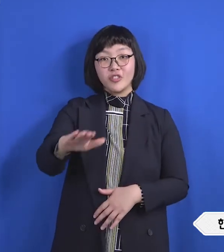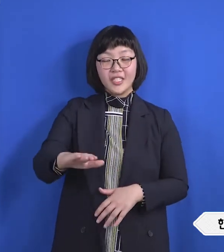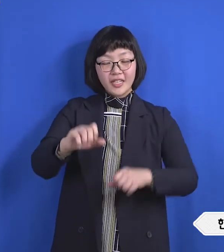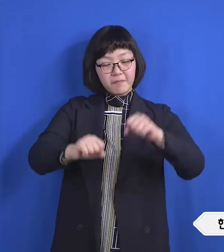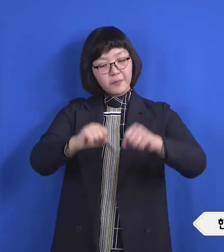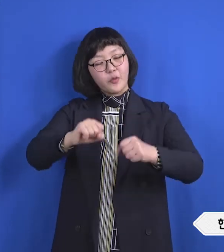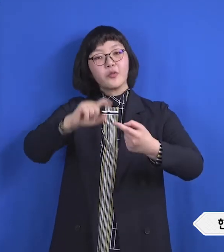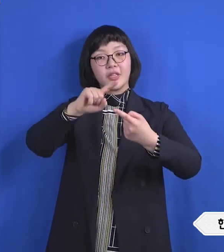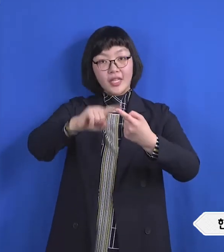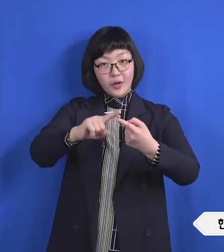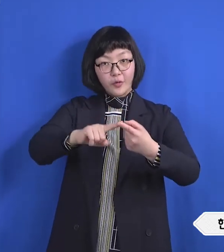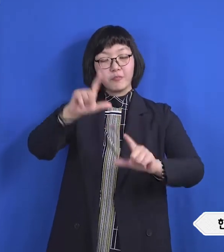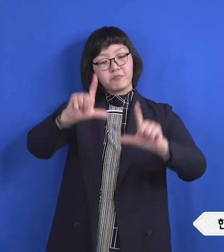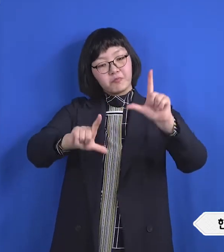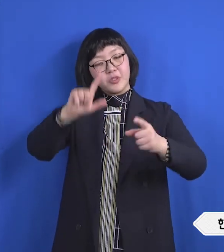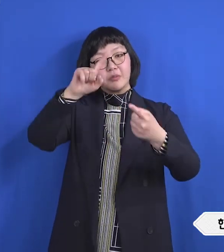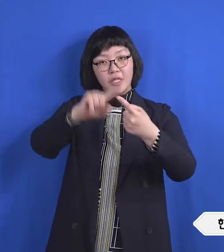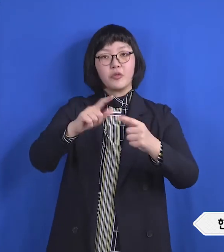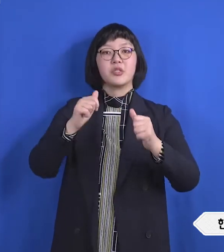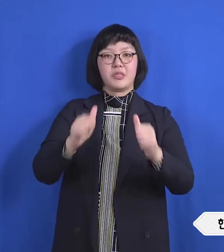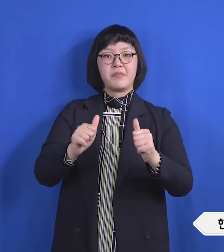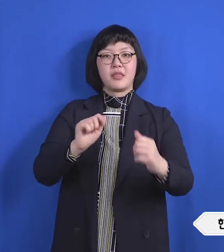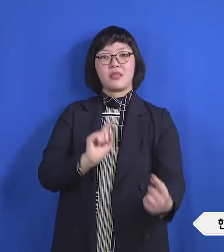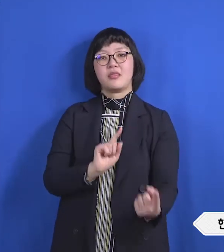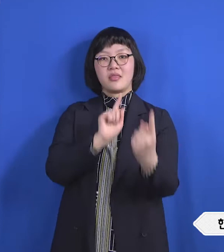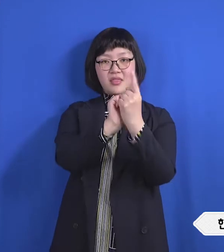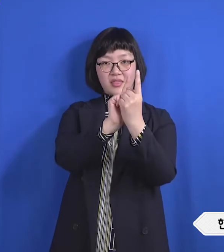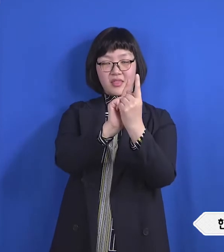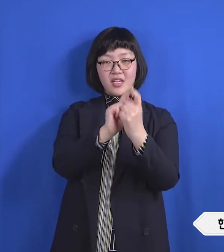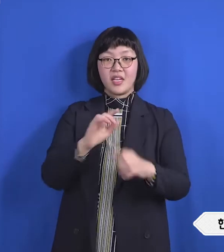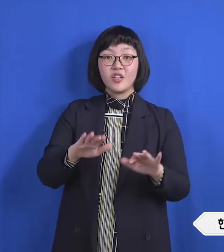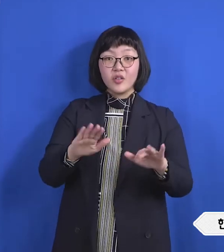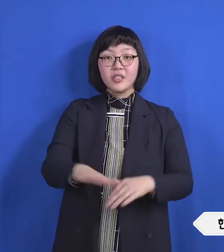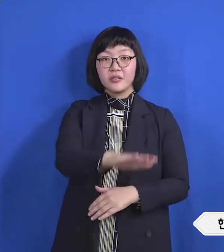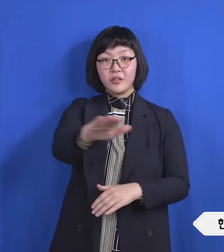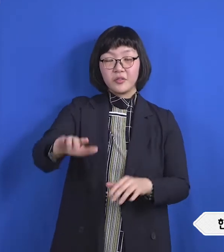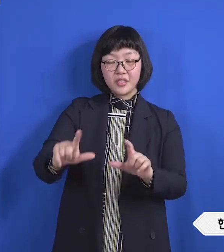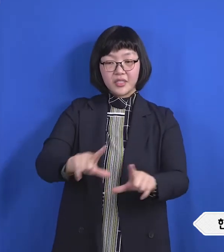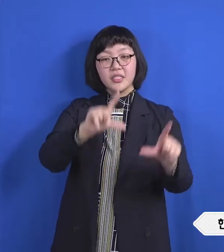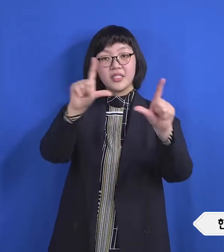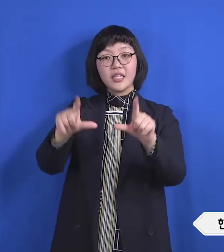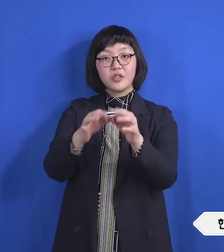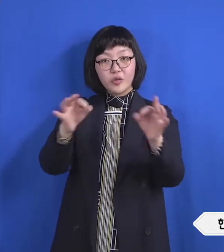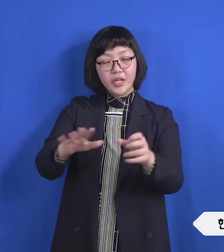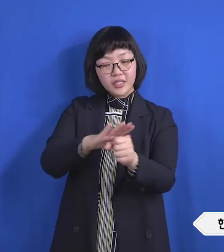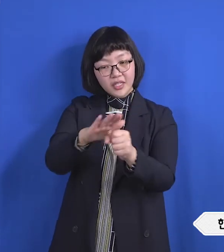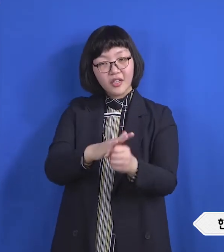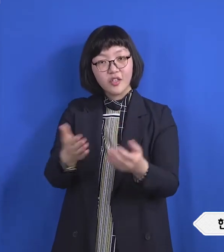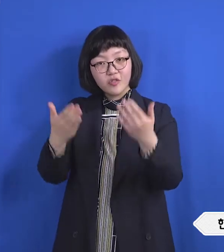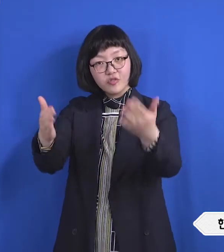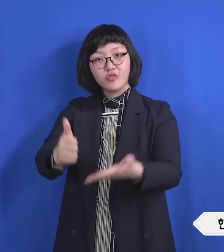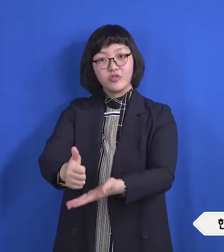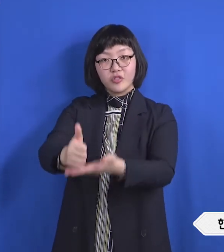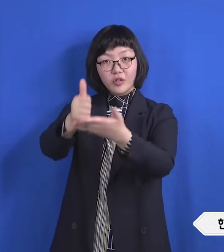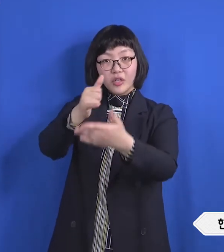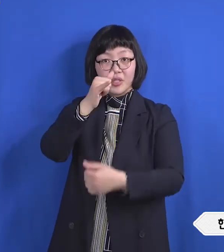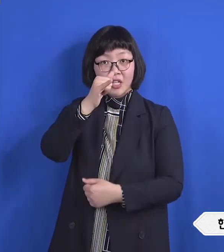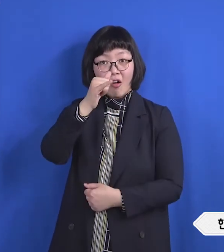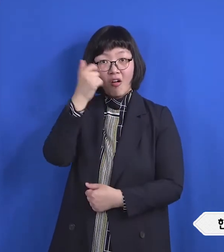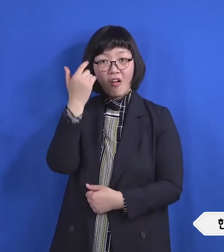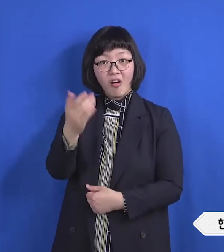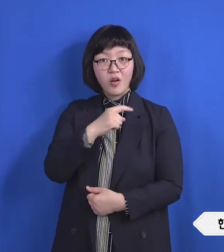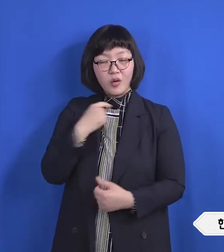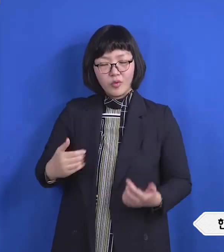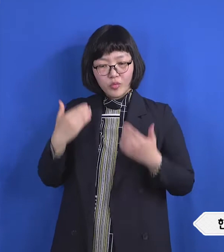때문에, 여러분 삶에 얼마나 사랑과 섬김의 열매가 있습니까? 얼마나 봉사의